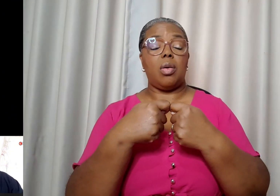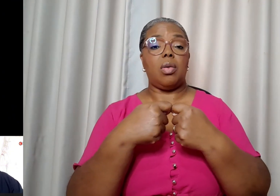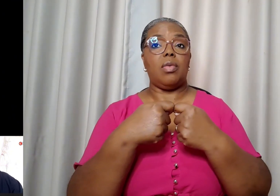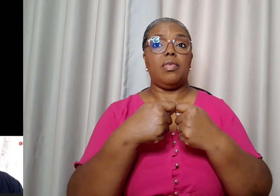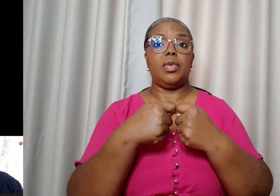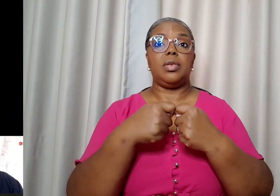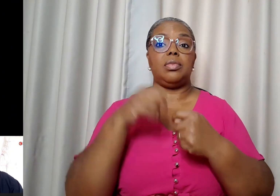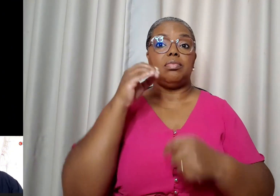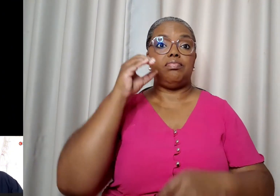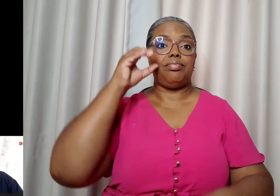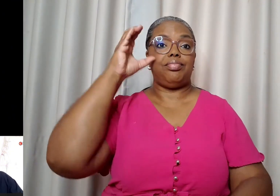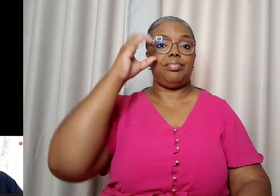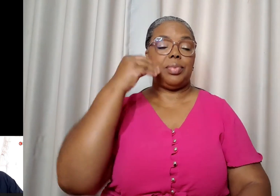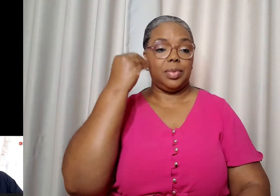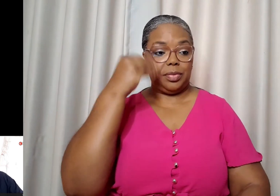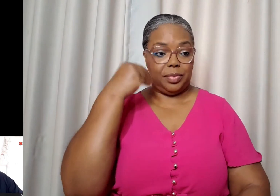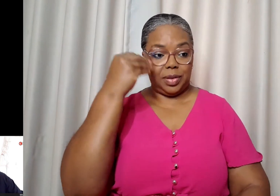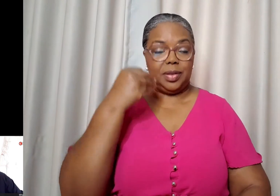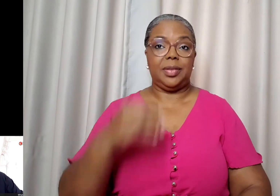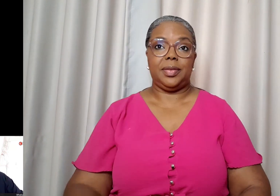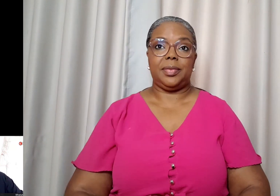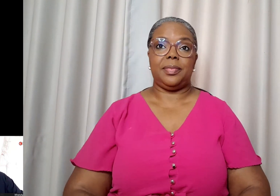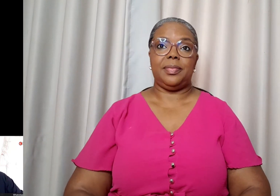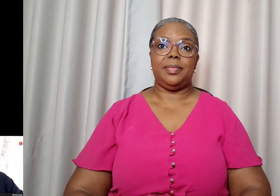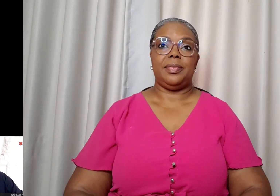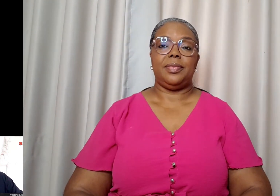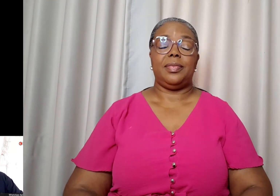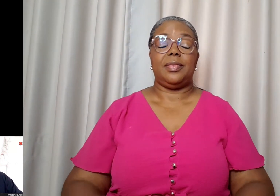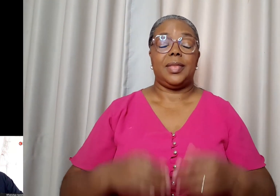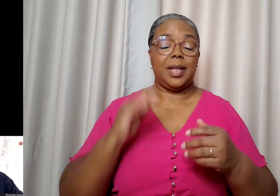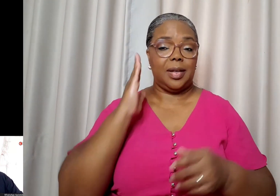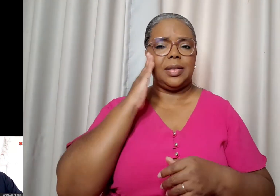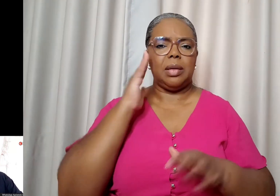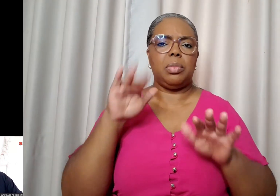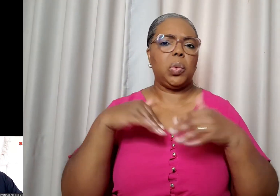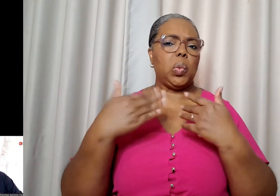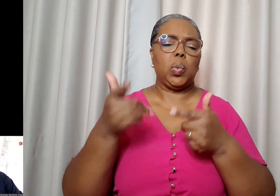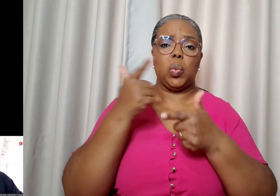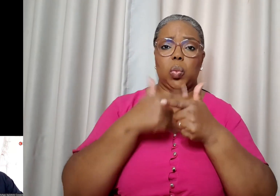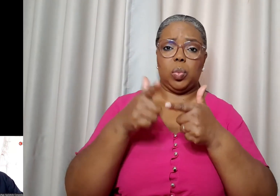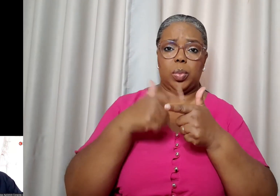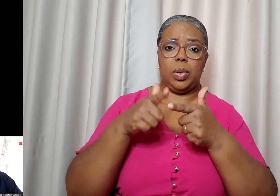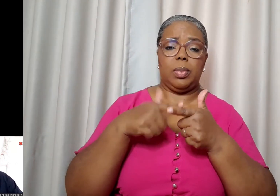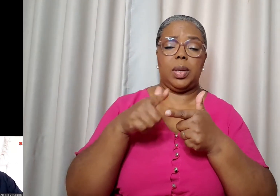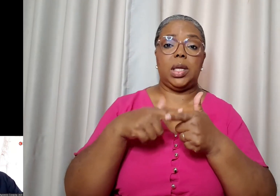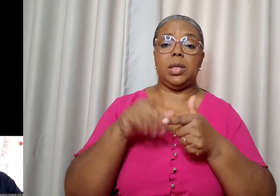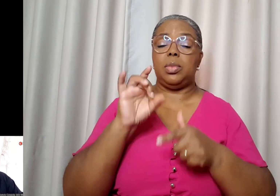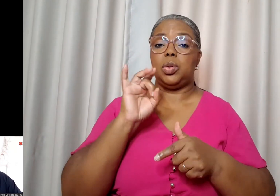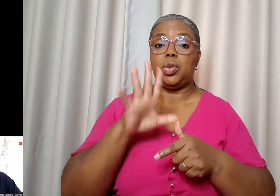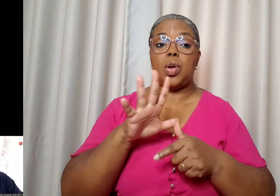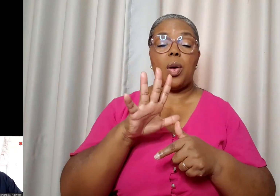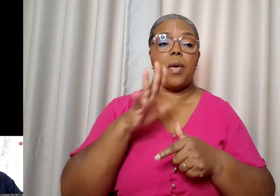Sabe qual foi o problema? É que a gente só pega a imagem que está em Lucas 2,7